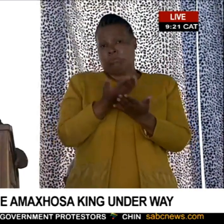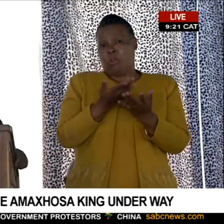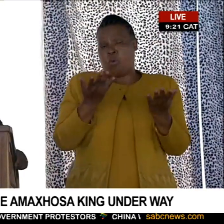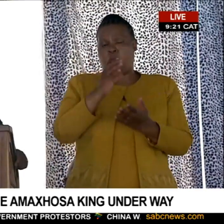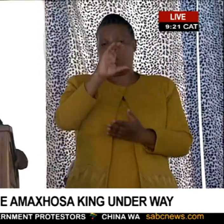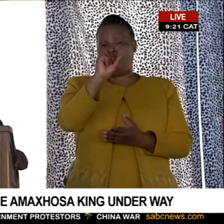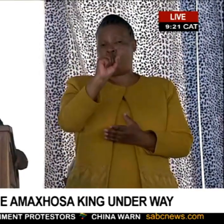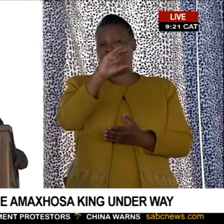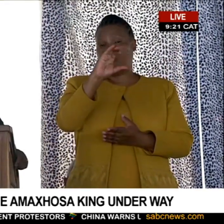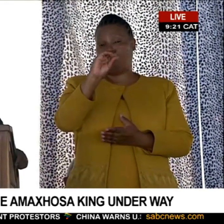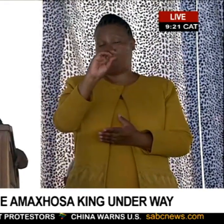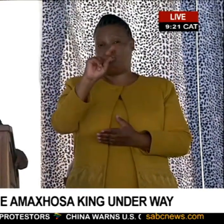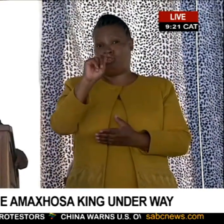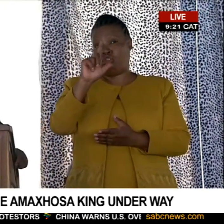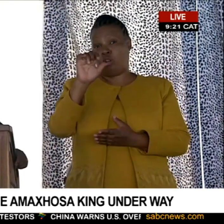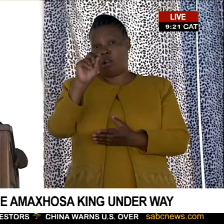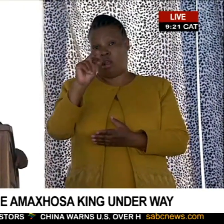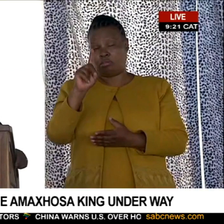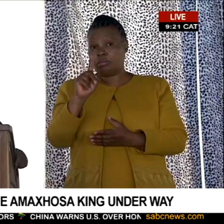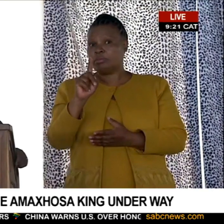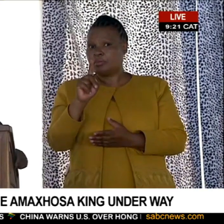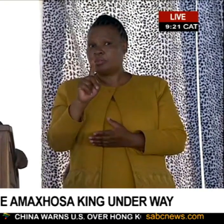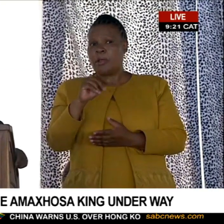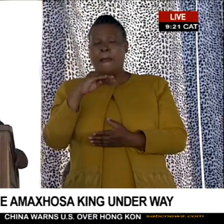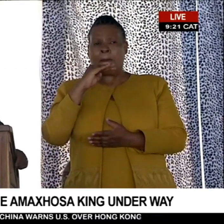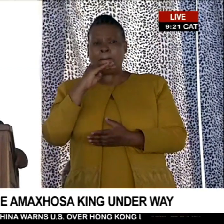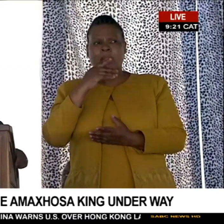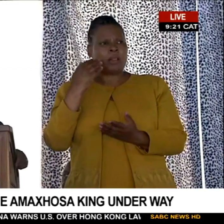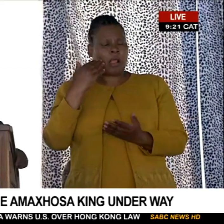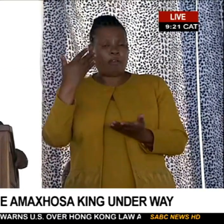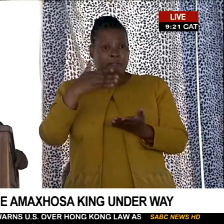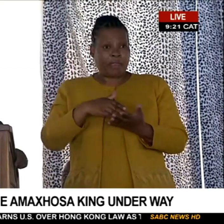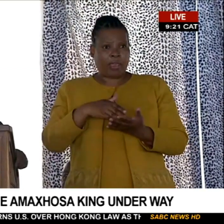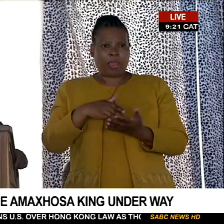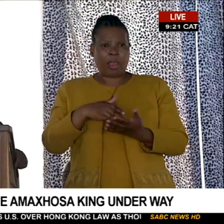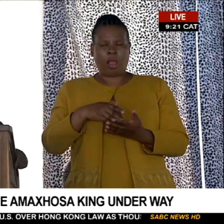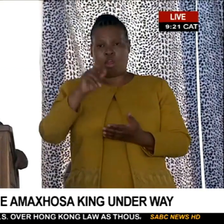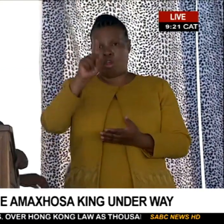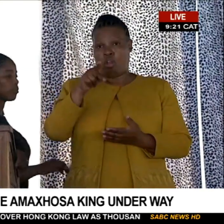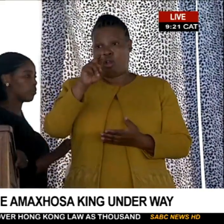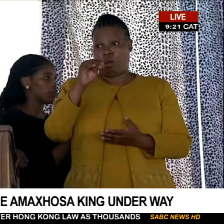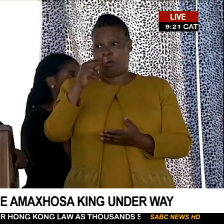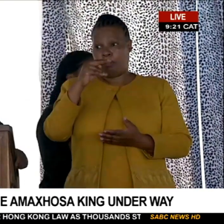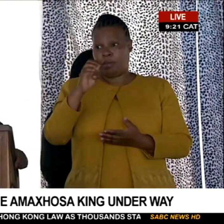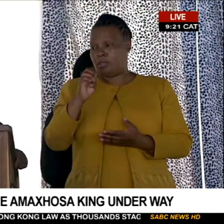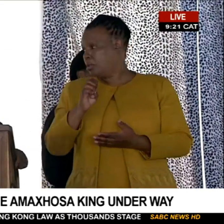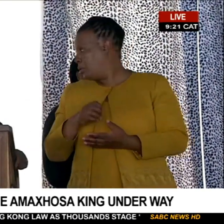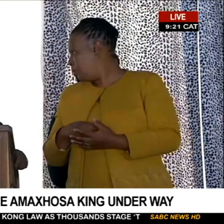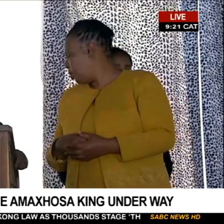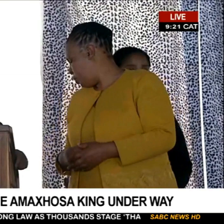Ilondo ke kuthi xa kufika uPrince Harry, kufika